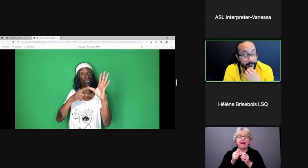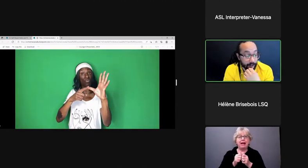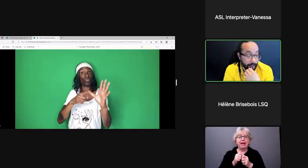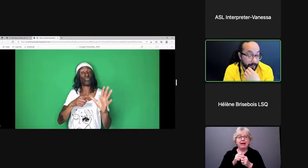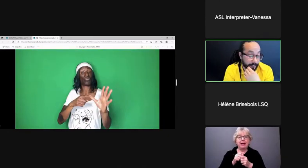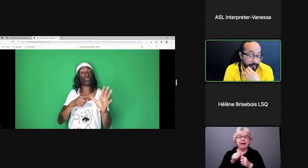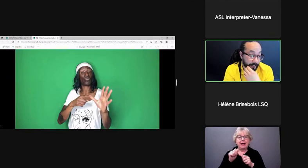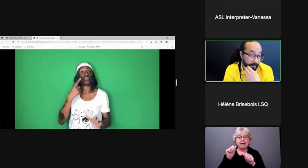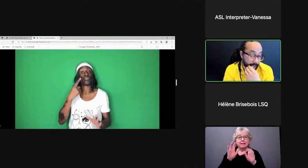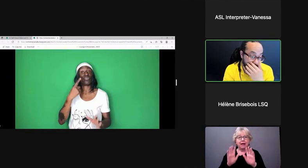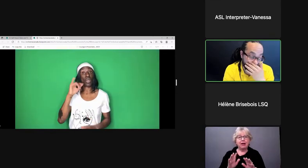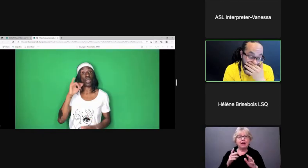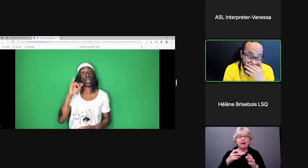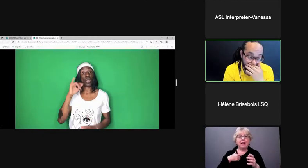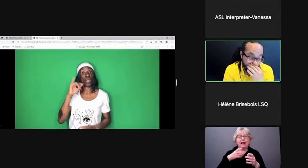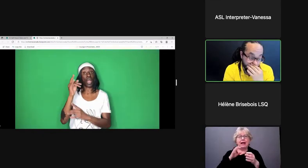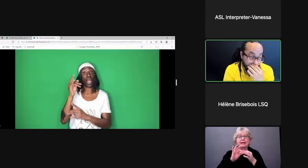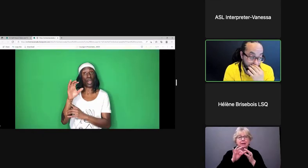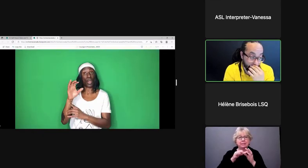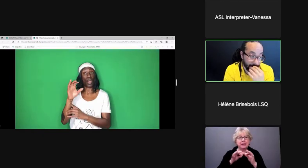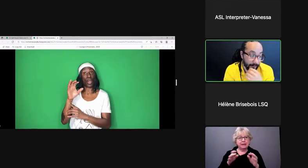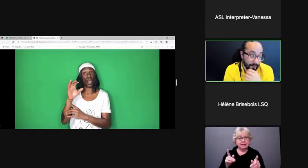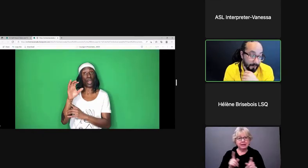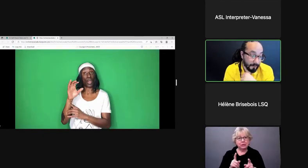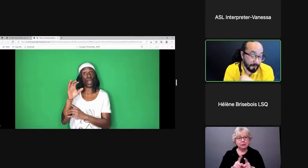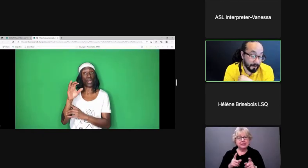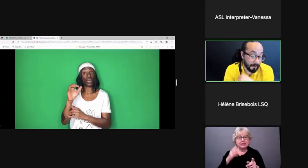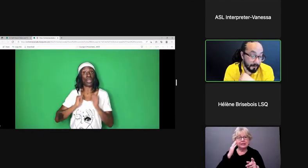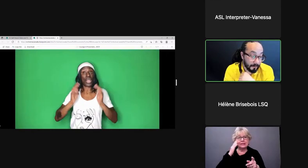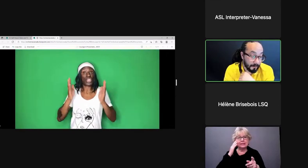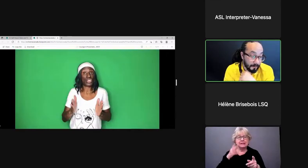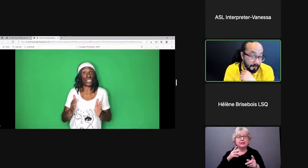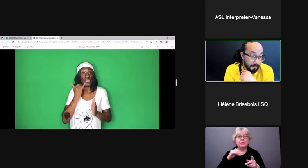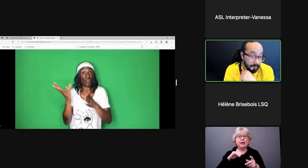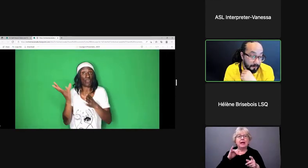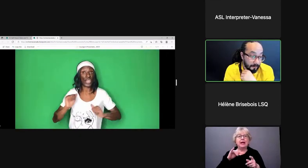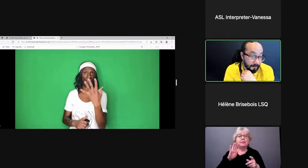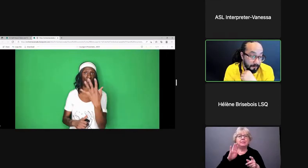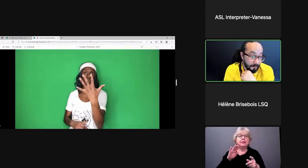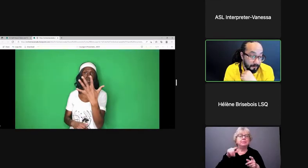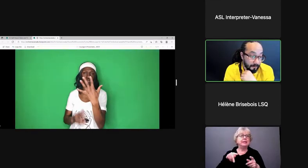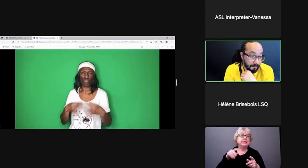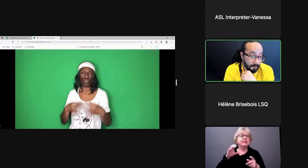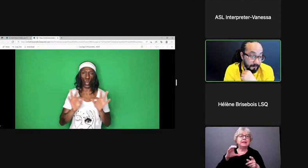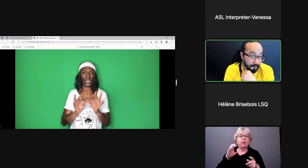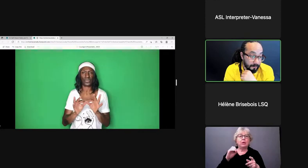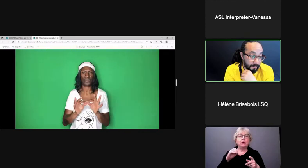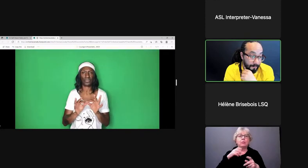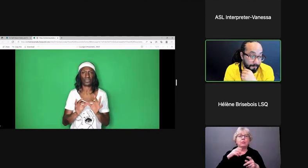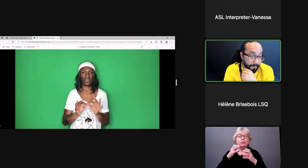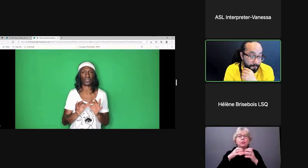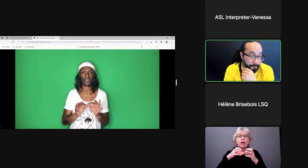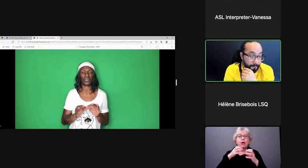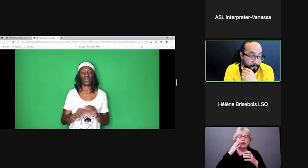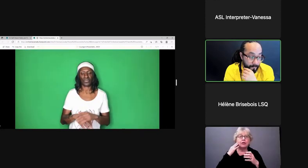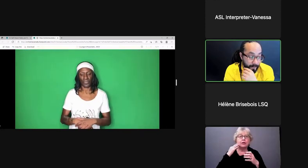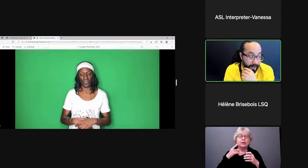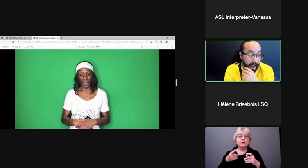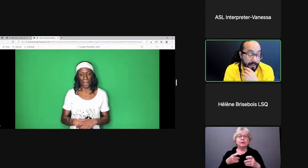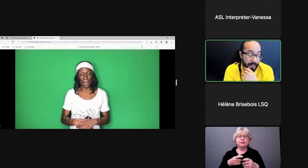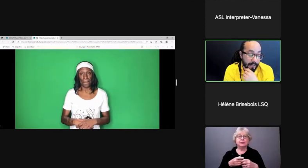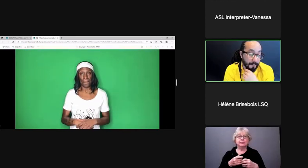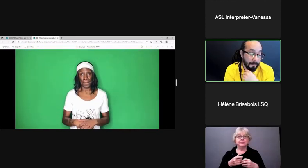connais bien aussi les communautés IBPCO, un docteur noir et personne de couleur, j'interprète dans de telles